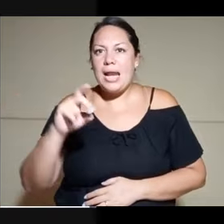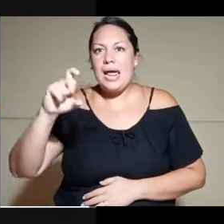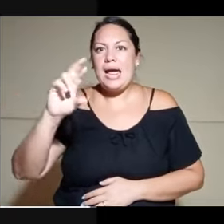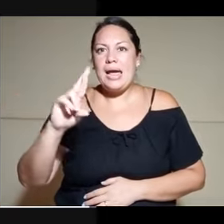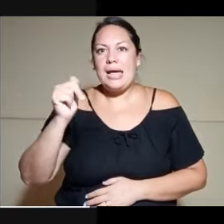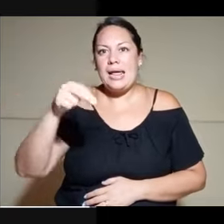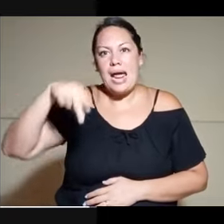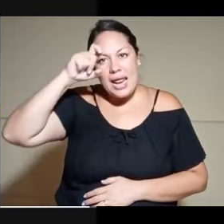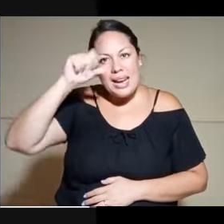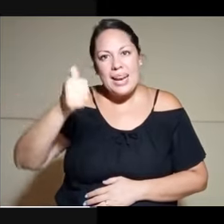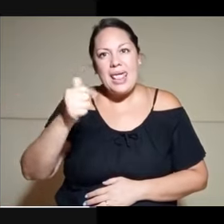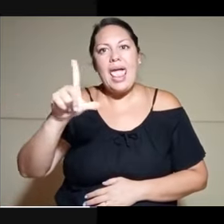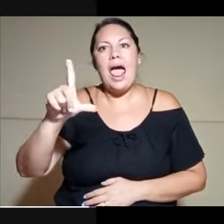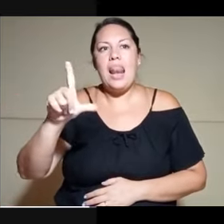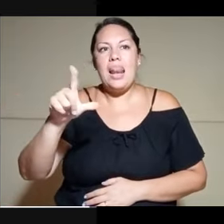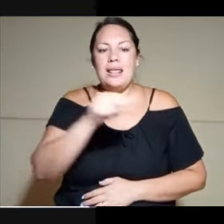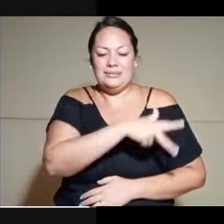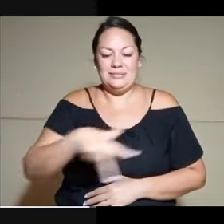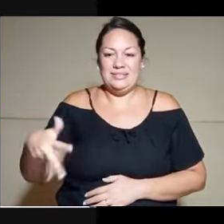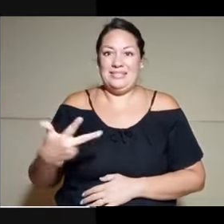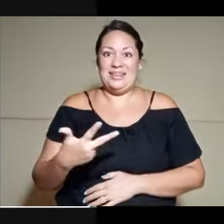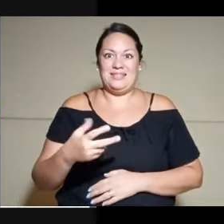par craneal 6 y par craneal 7.